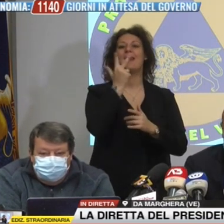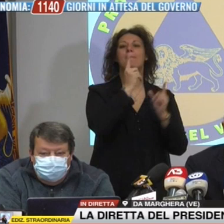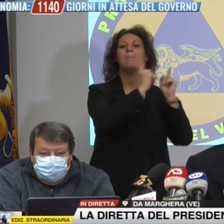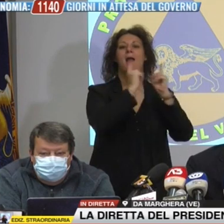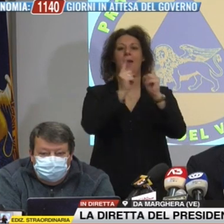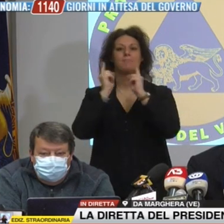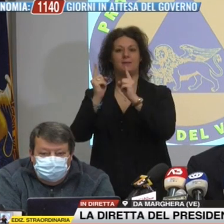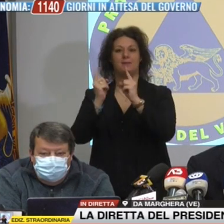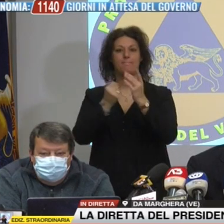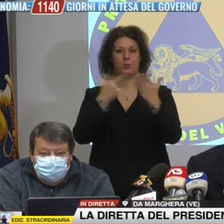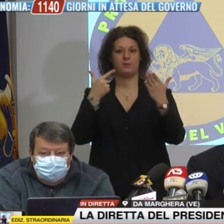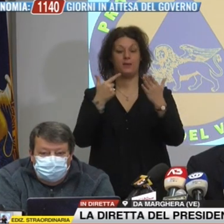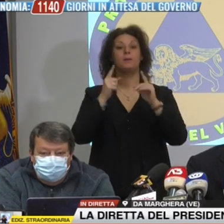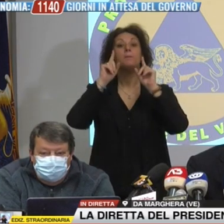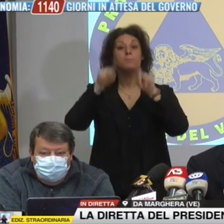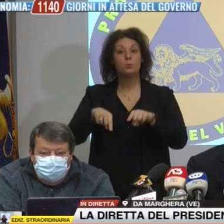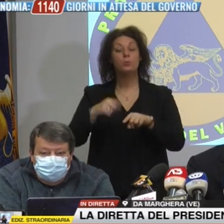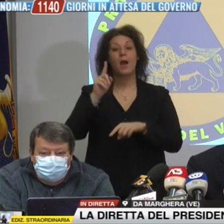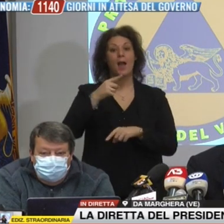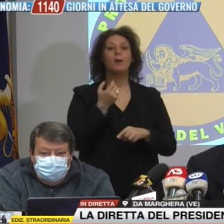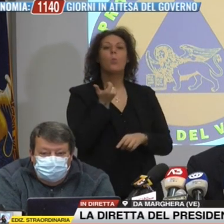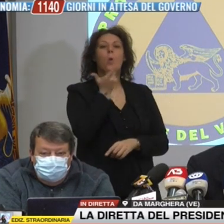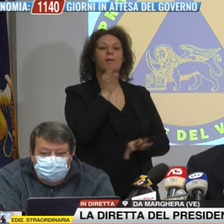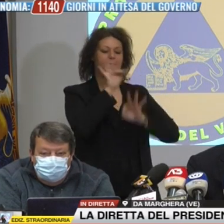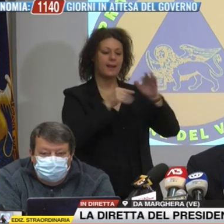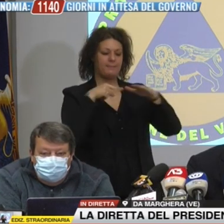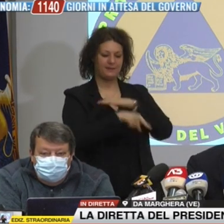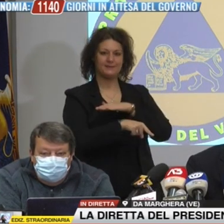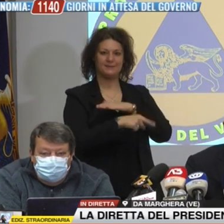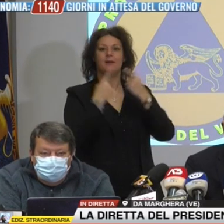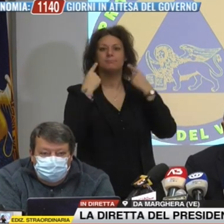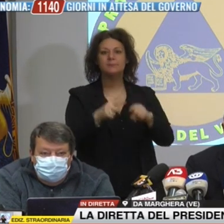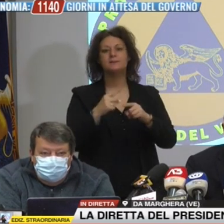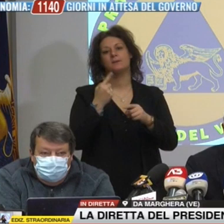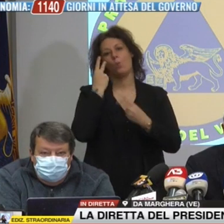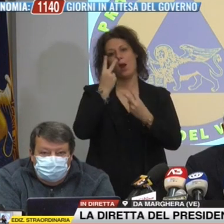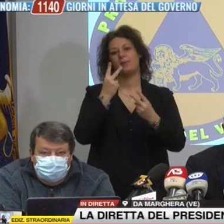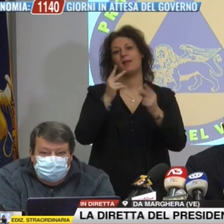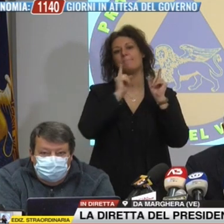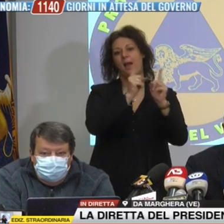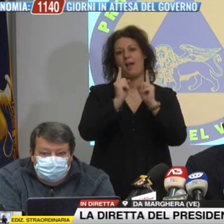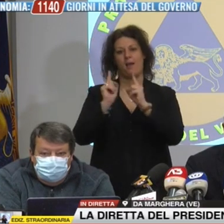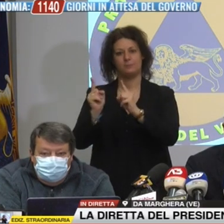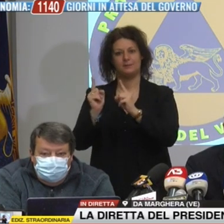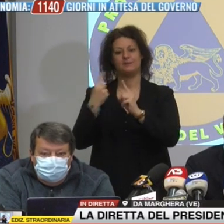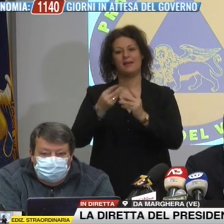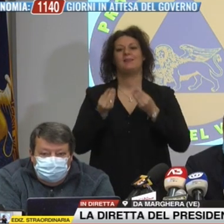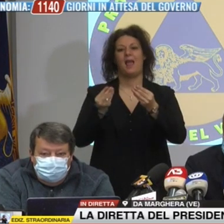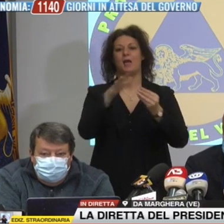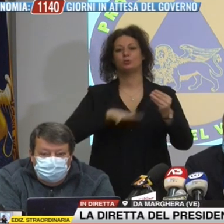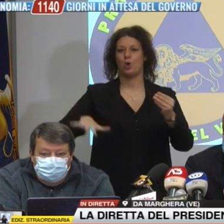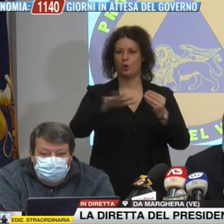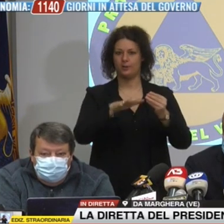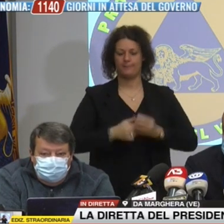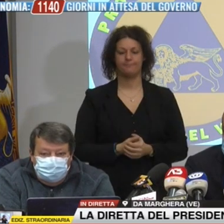parametri come quello del tasso di occupazione della terapia intensiva. Quindi io dico questo, guardate, veramente non ha, cioè io spero che